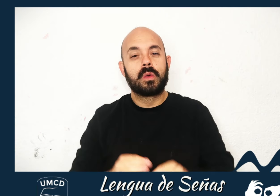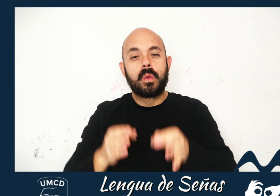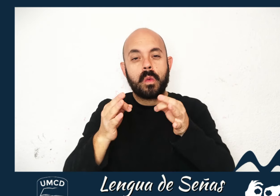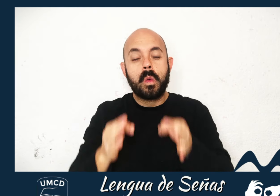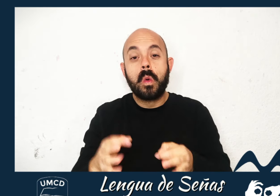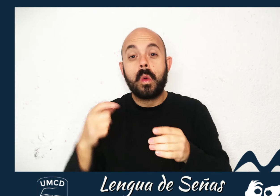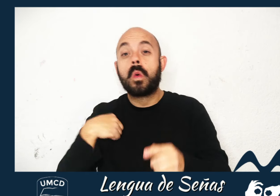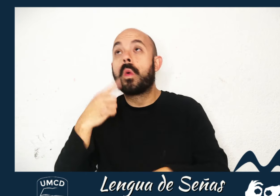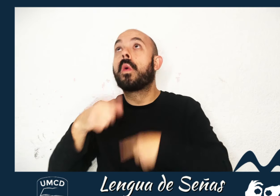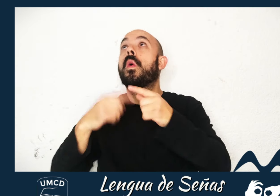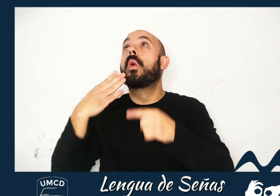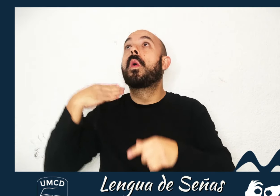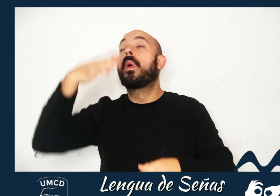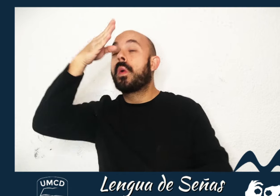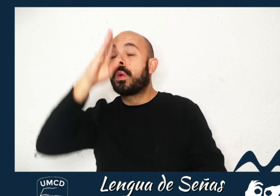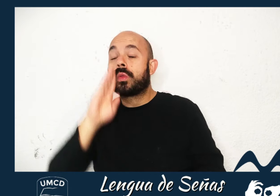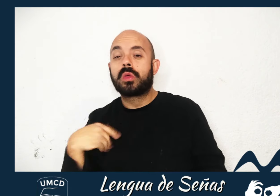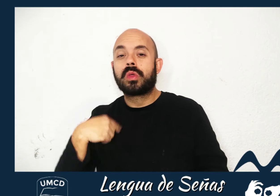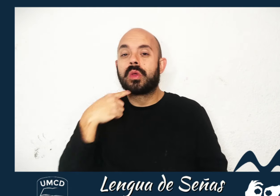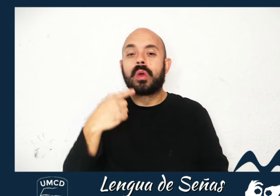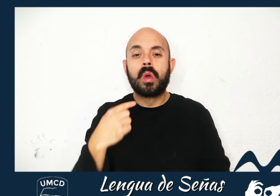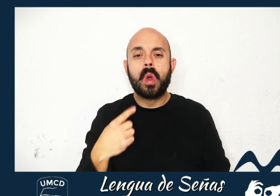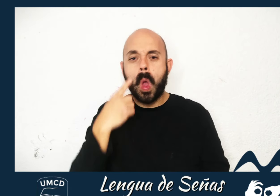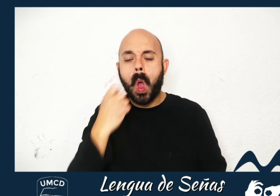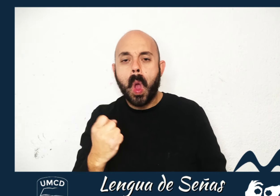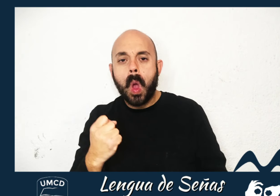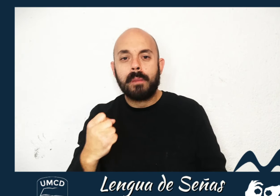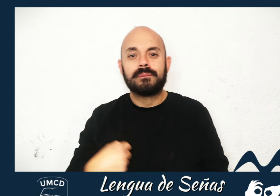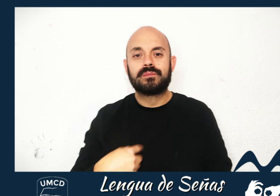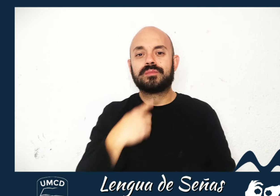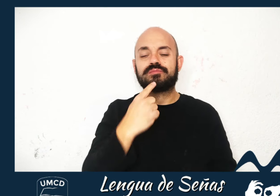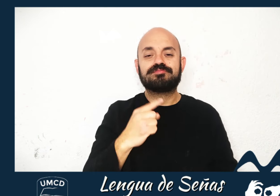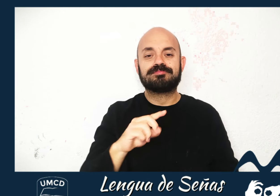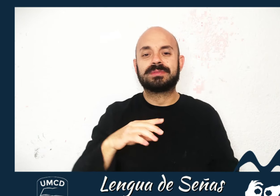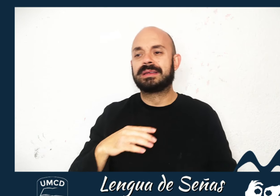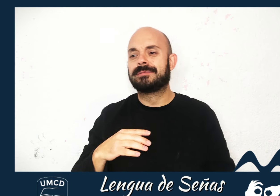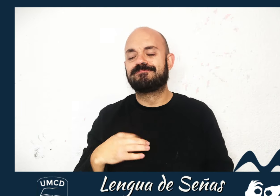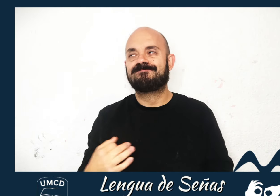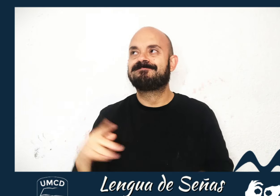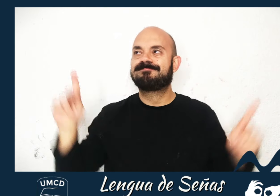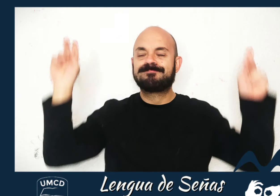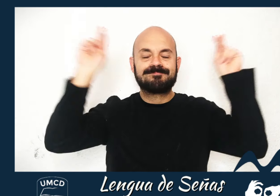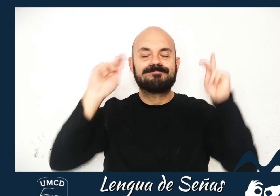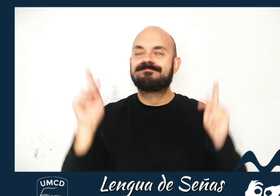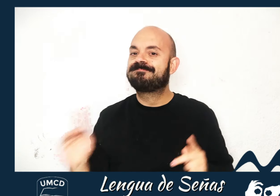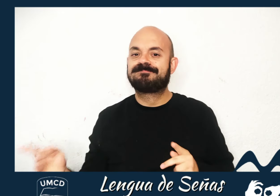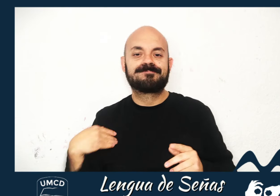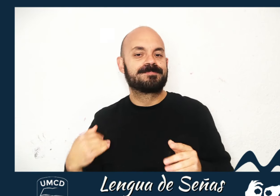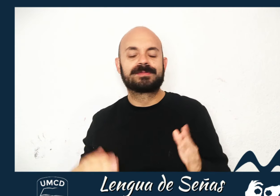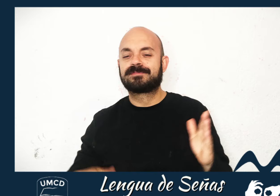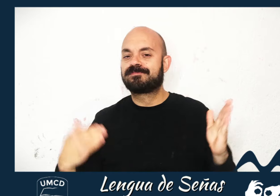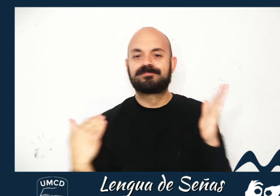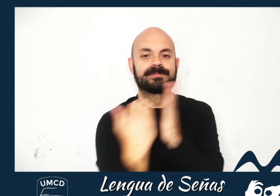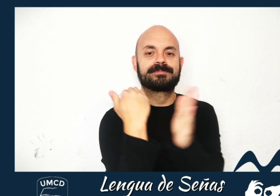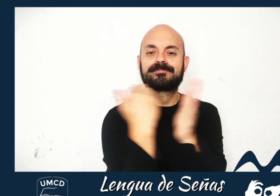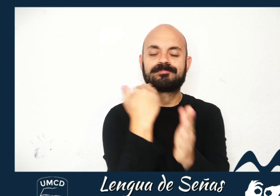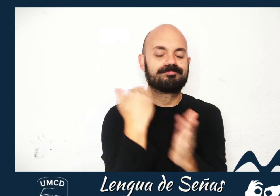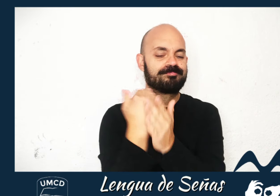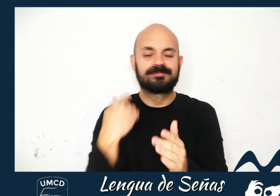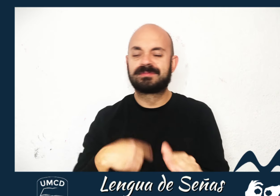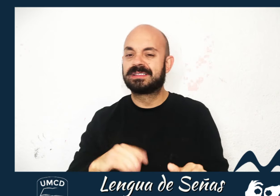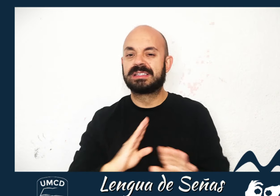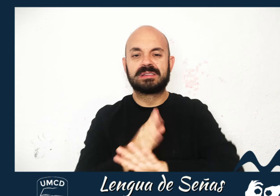ese momento el hombre cayó en la desgracia en el que el pecado iba a influenciar